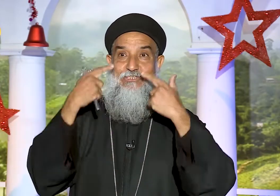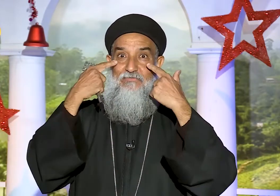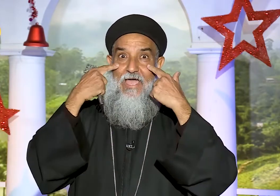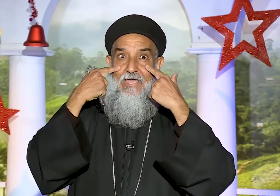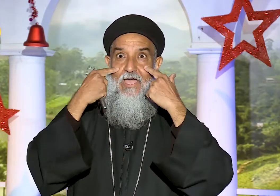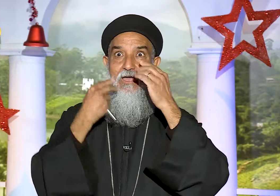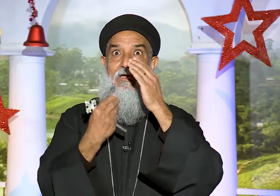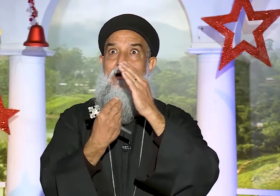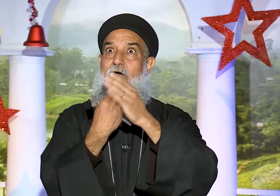شاف حاجه